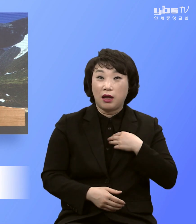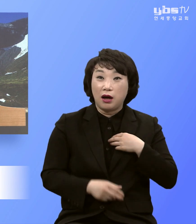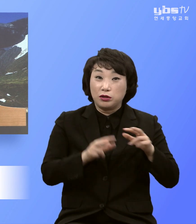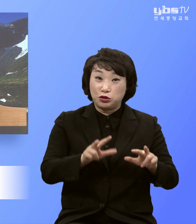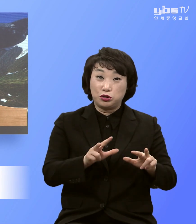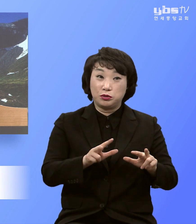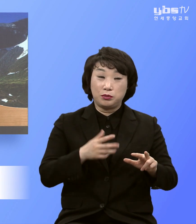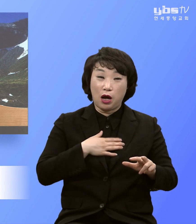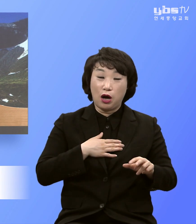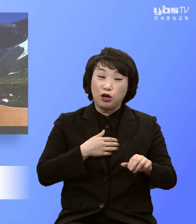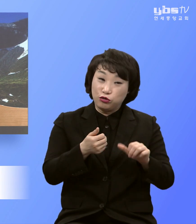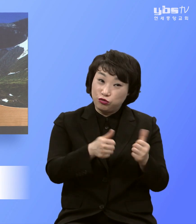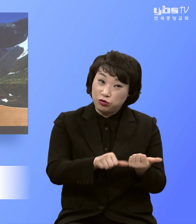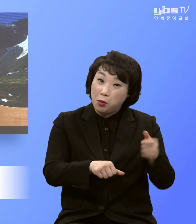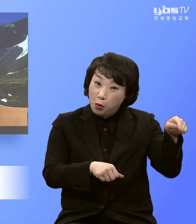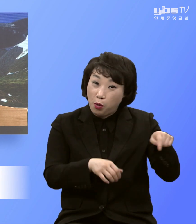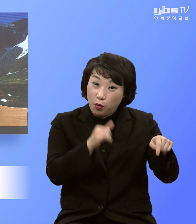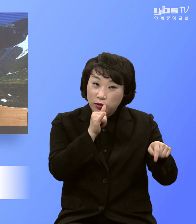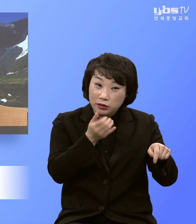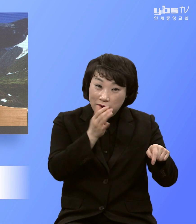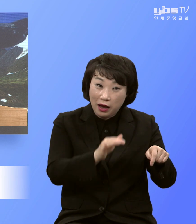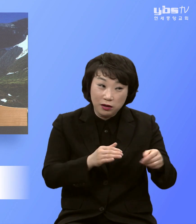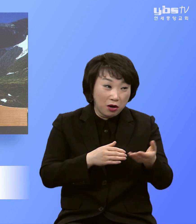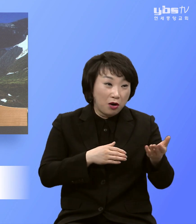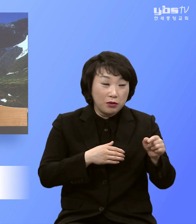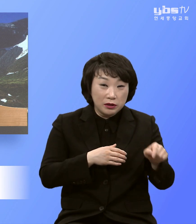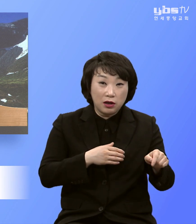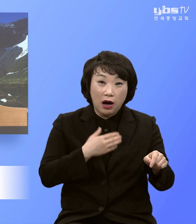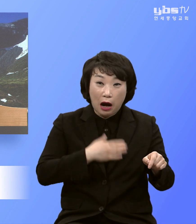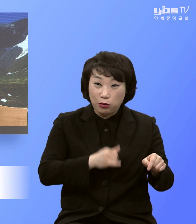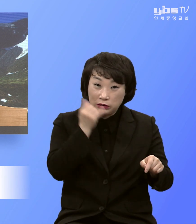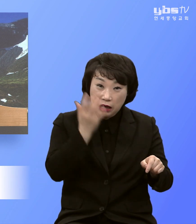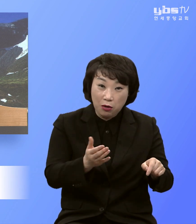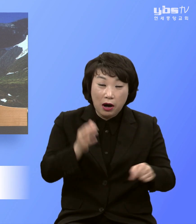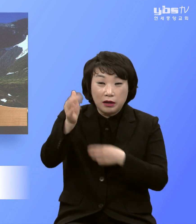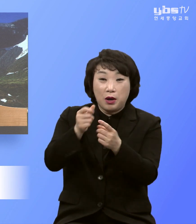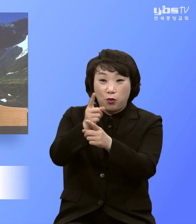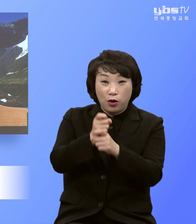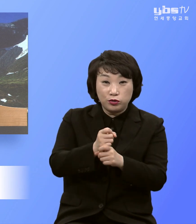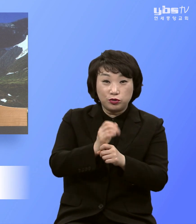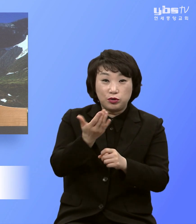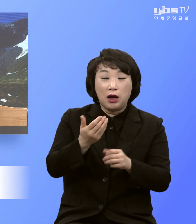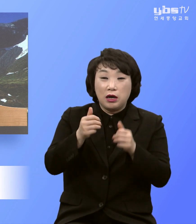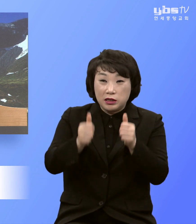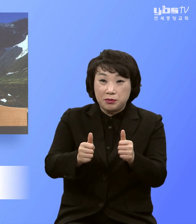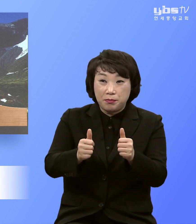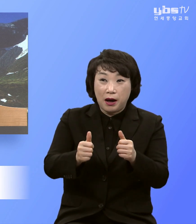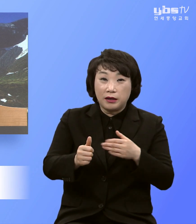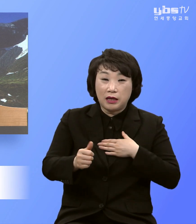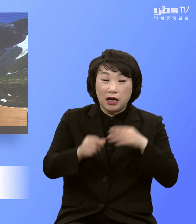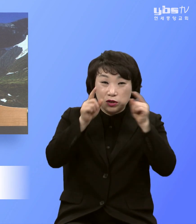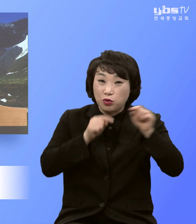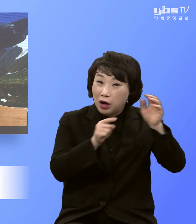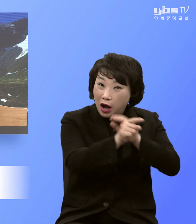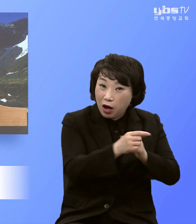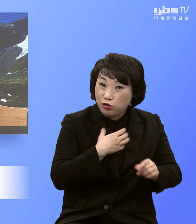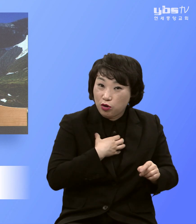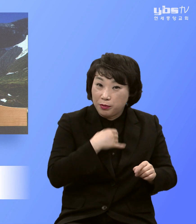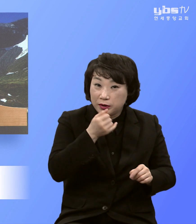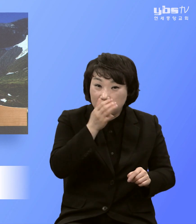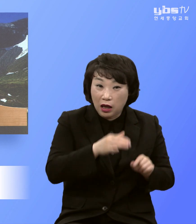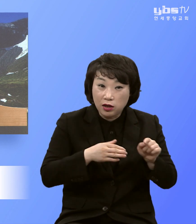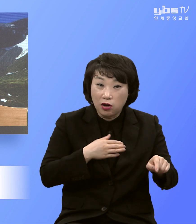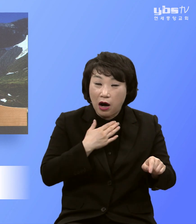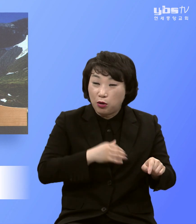지금 죽음을 가지고 살고 있다는 사실, 하나님과 원수가 돼 심판받고 지옥 갈 수밖에 없다는